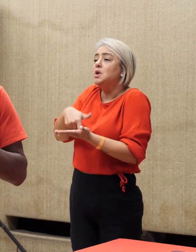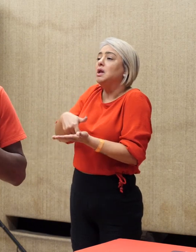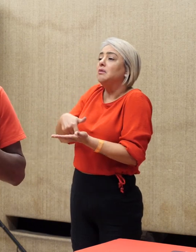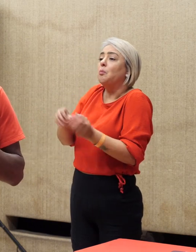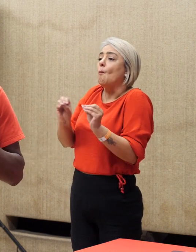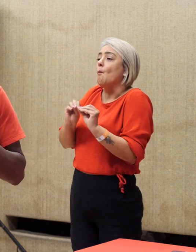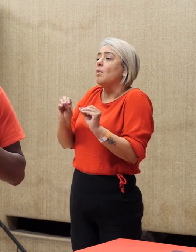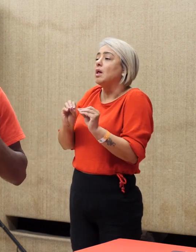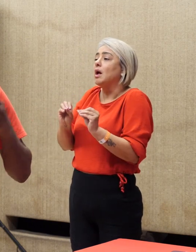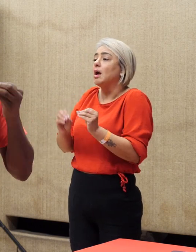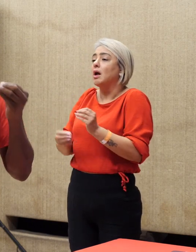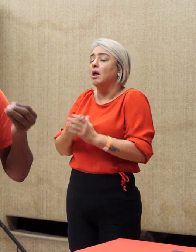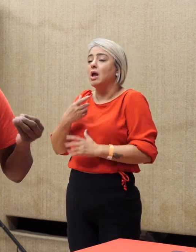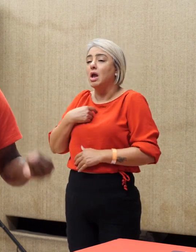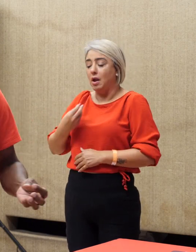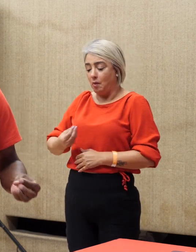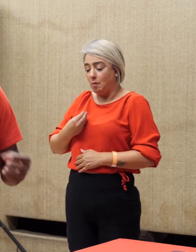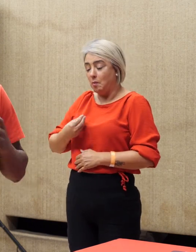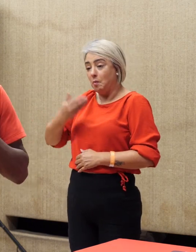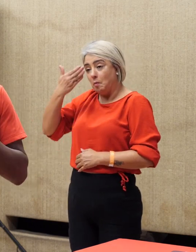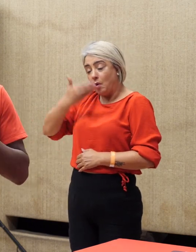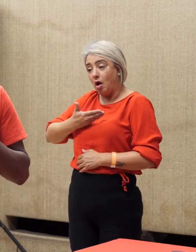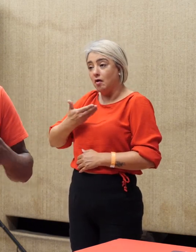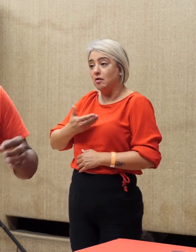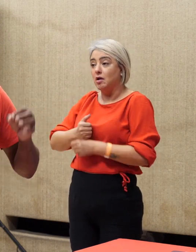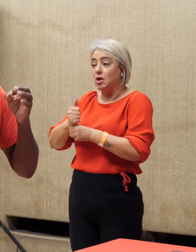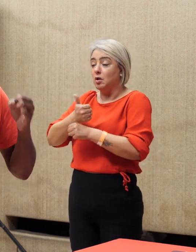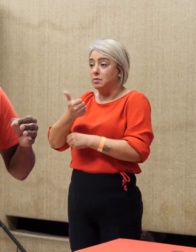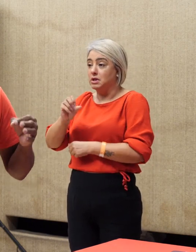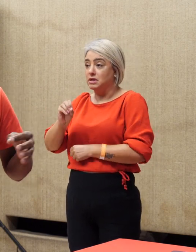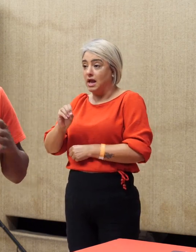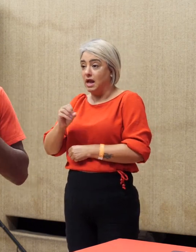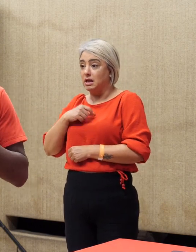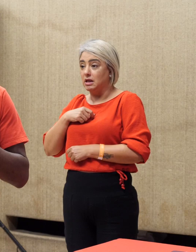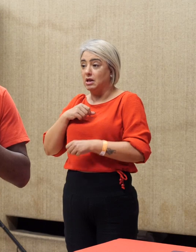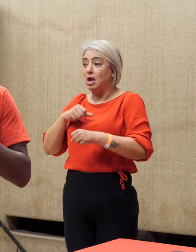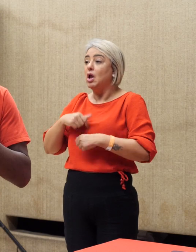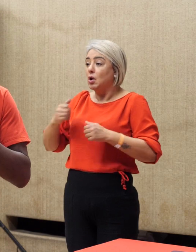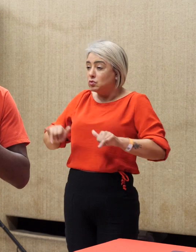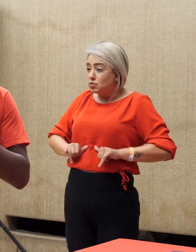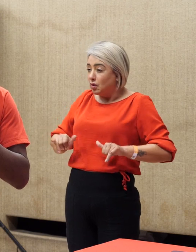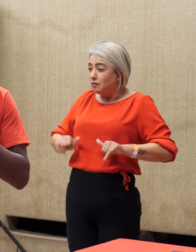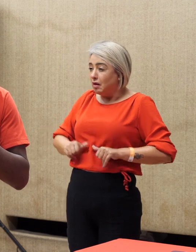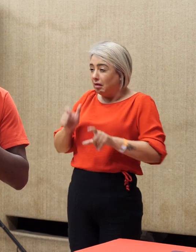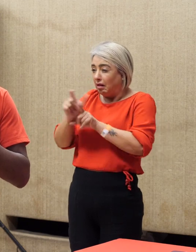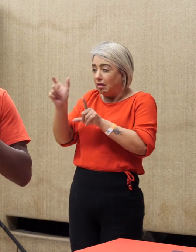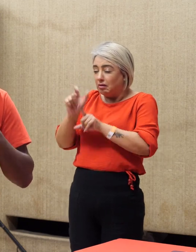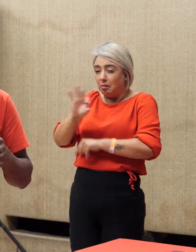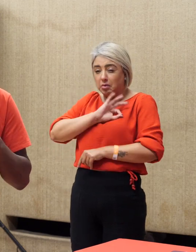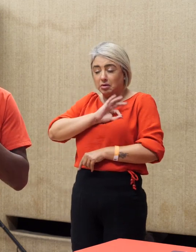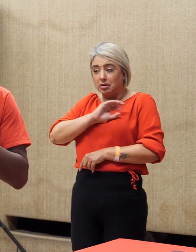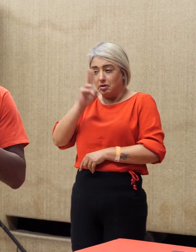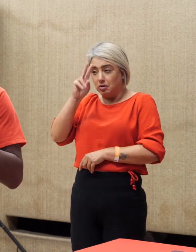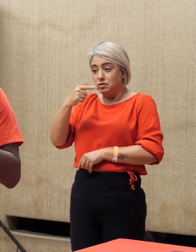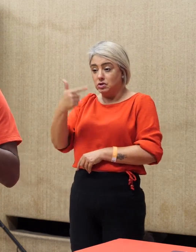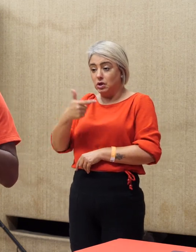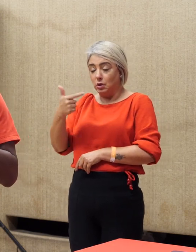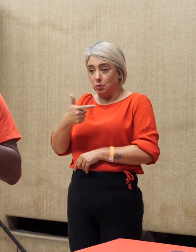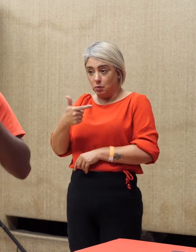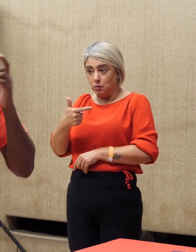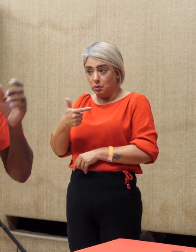penalizados. Eu sou prova viva disso. Em 2010, eu sofri uma agressão policial por parte da Polícia Militar do 2º